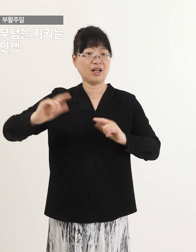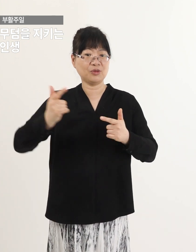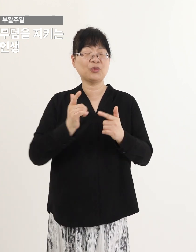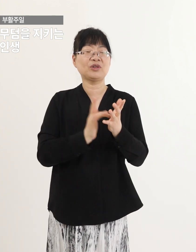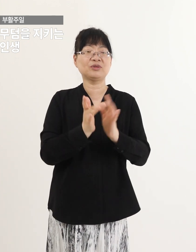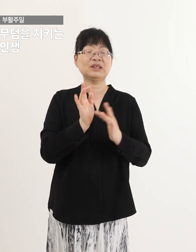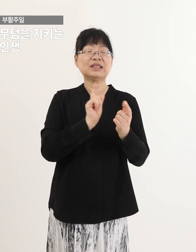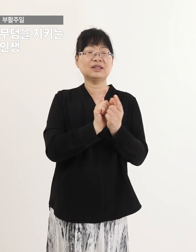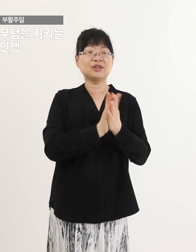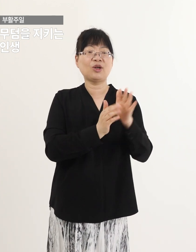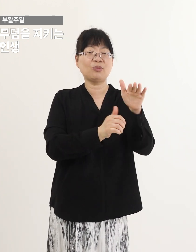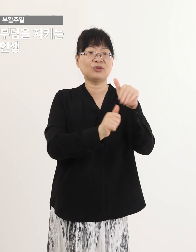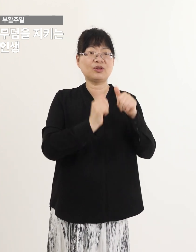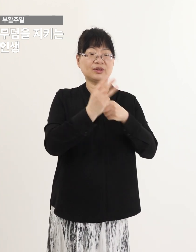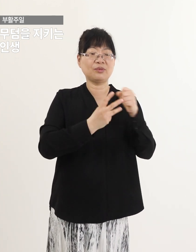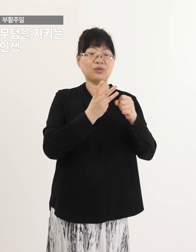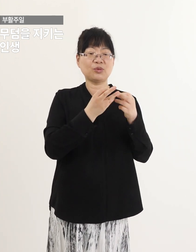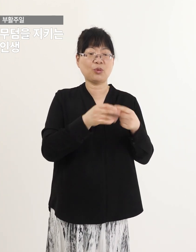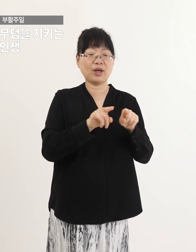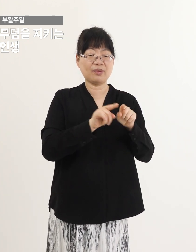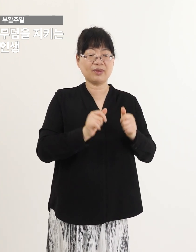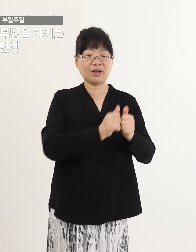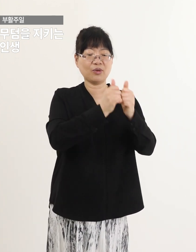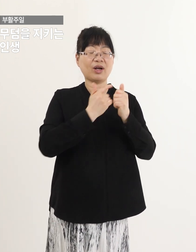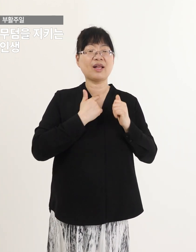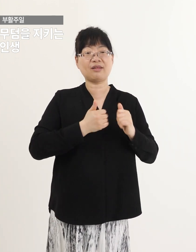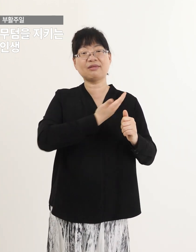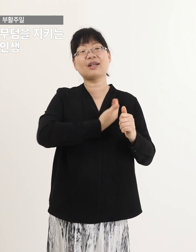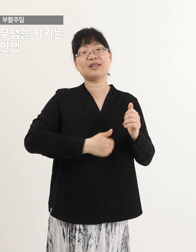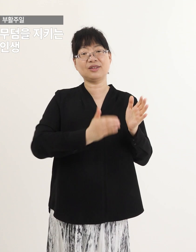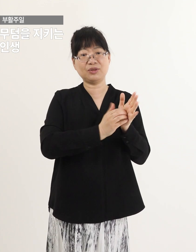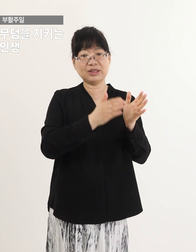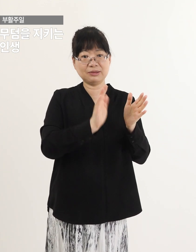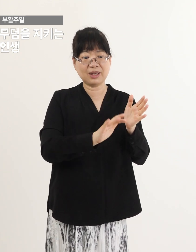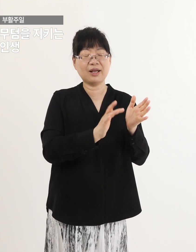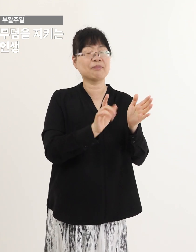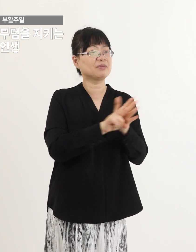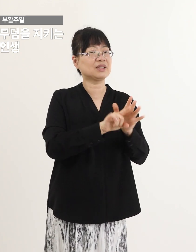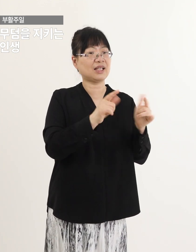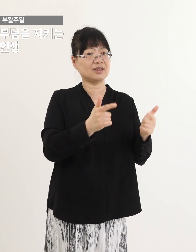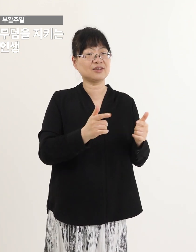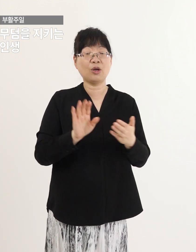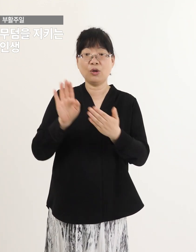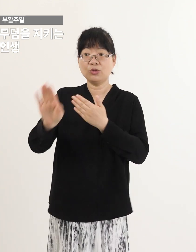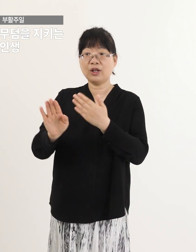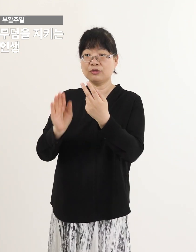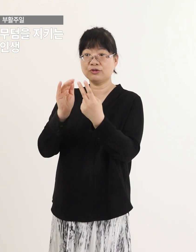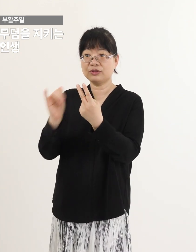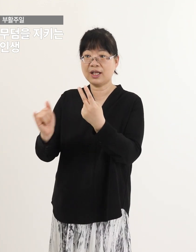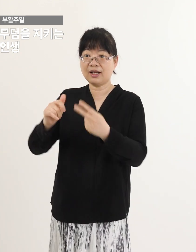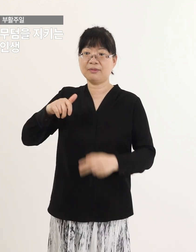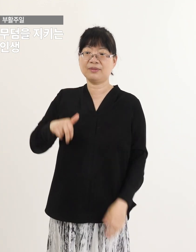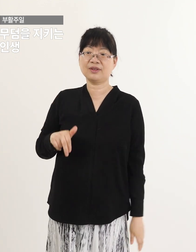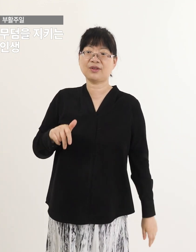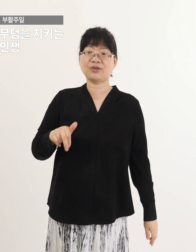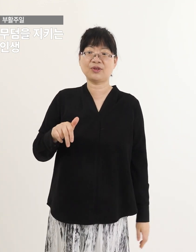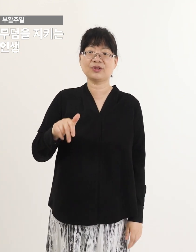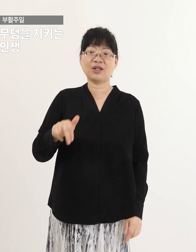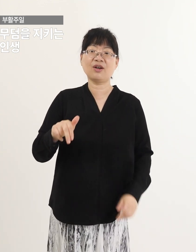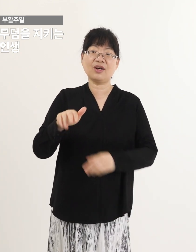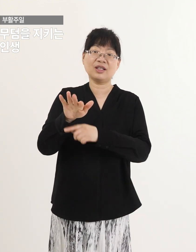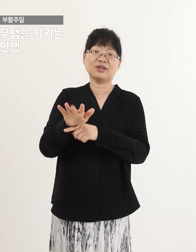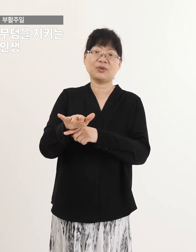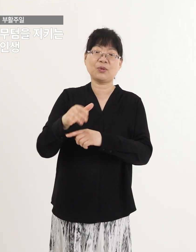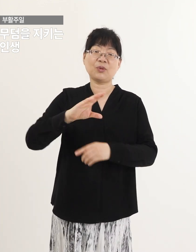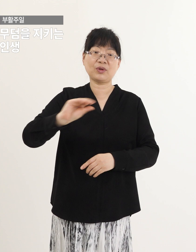자, 12절 같이 읽읍시다. 시작. 그 후에 그들 중 2 사람이 걸어서 시골로 갈